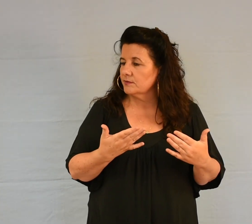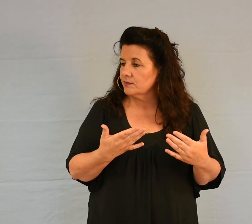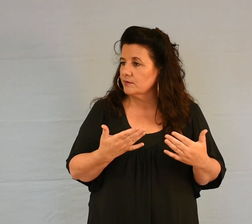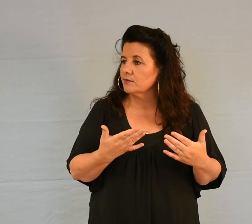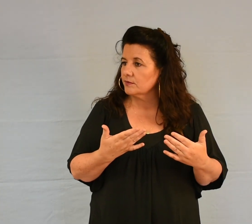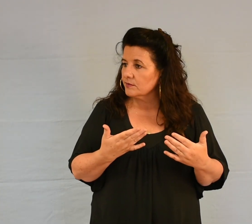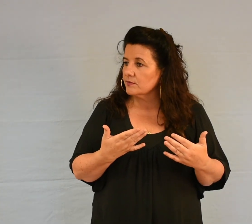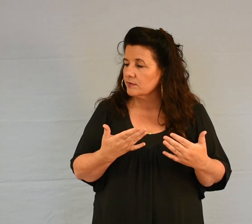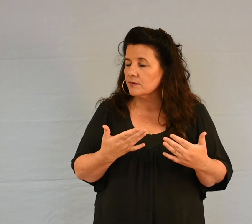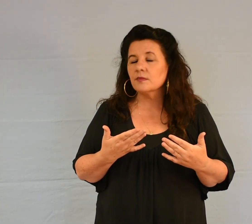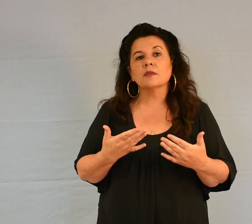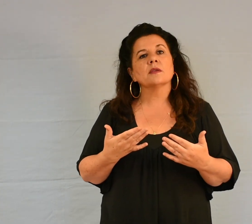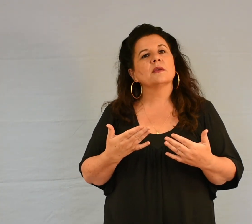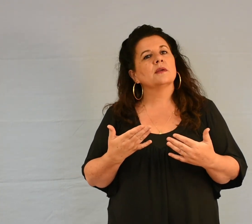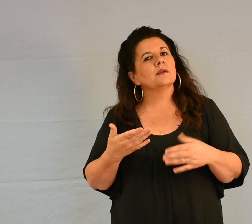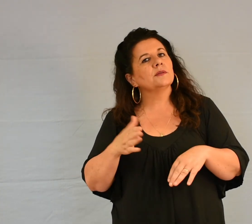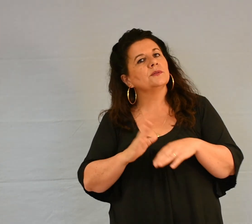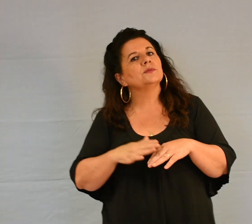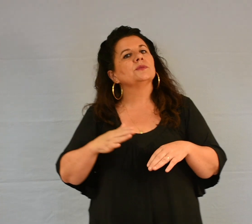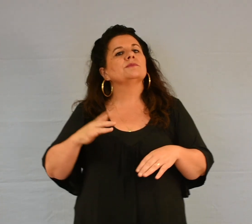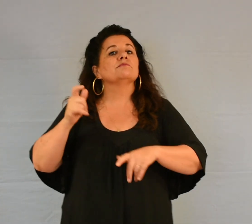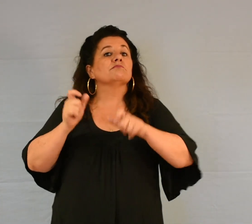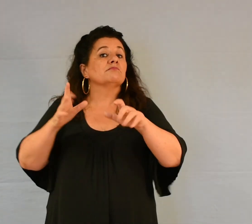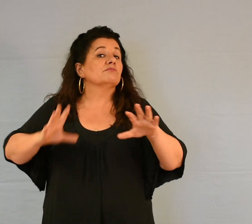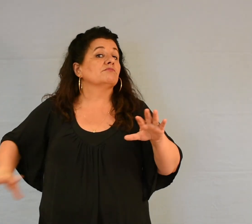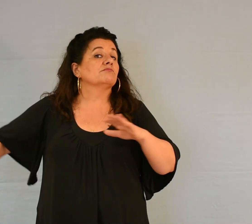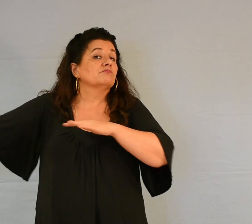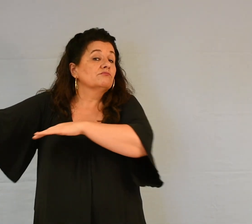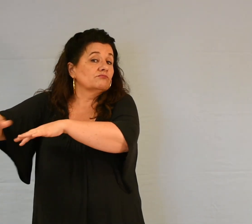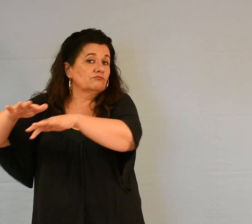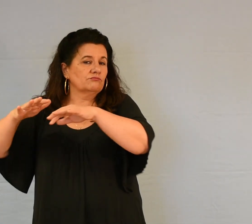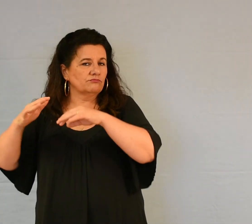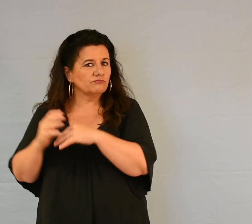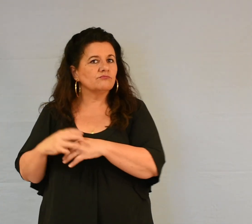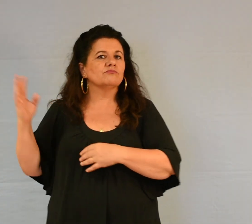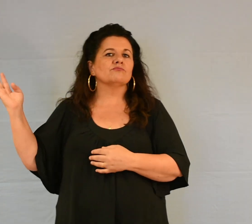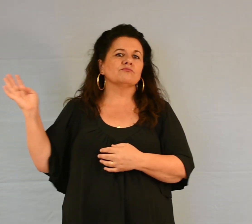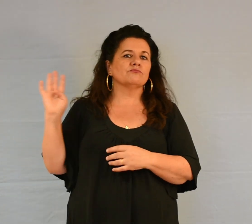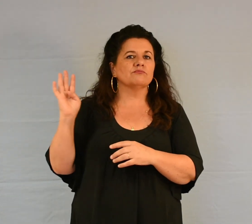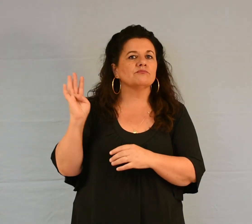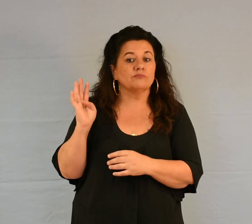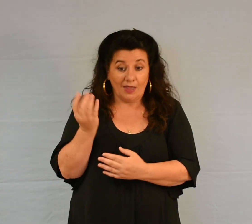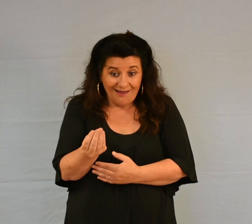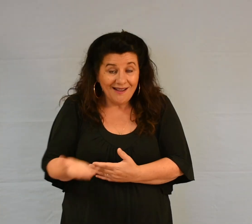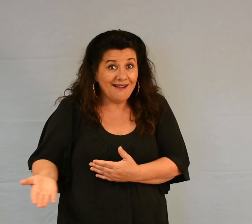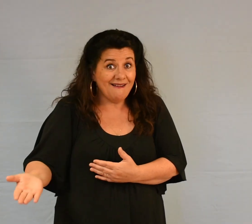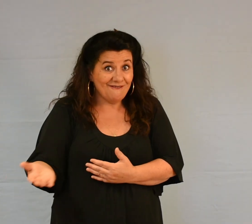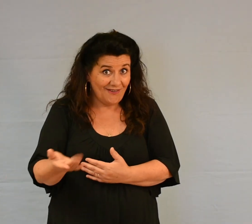Des gens présentaient à Jésus des enfants pour qu'il pose la main sur eux. Mais